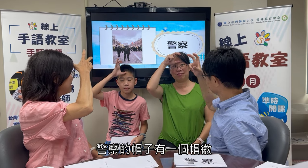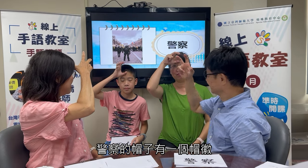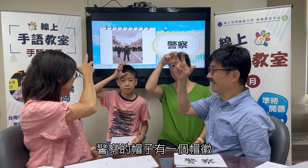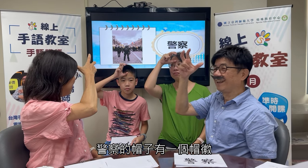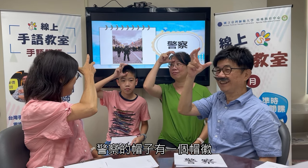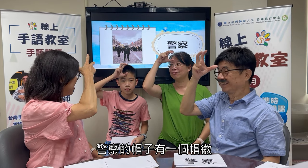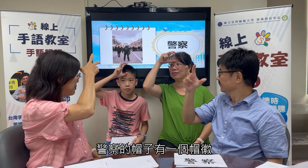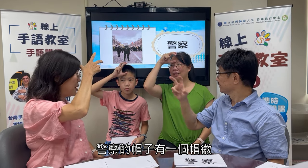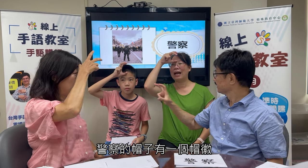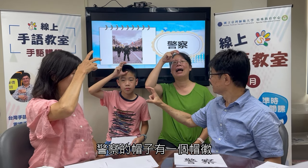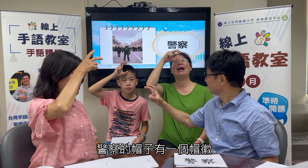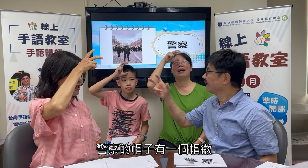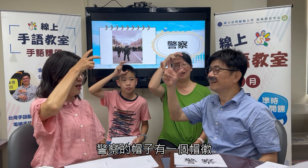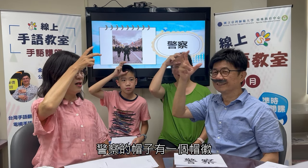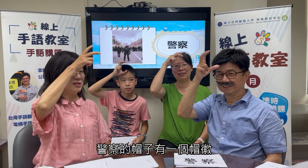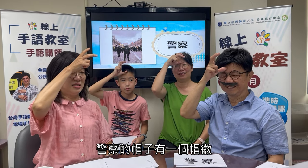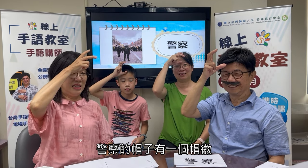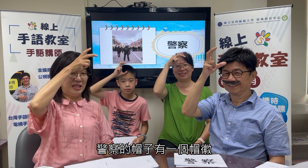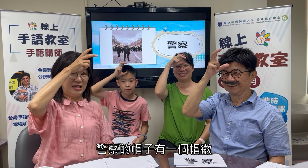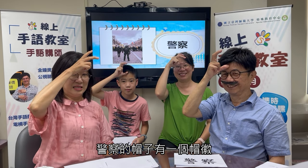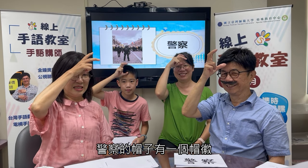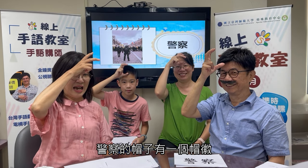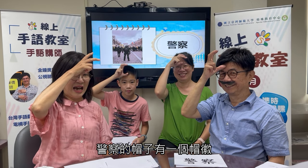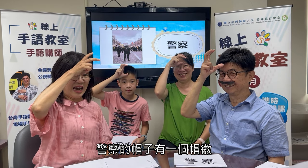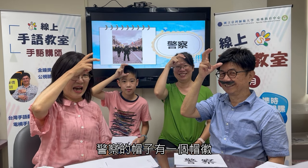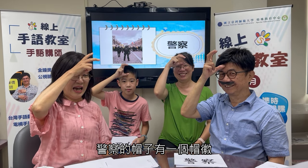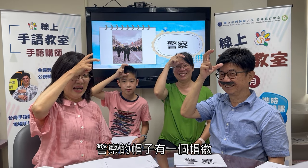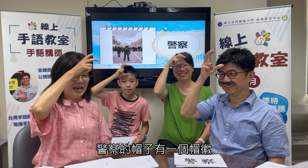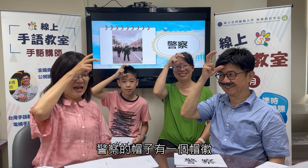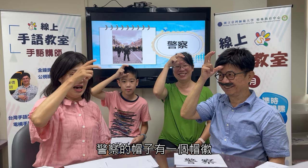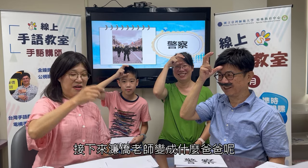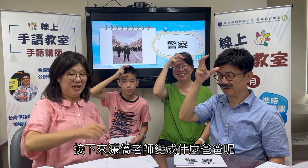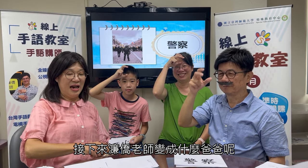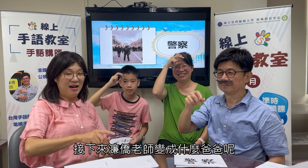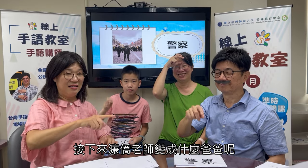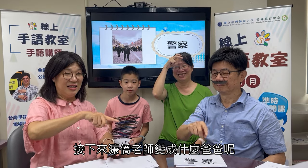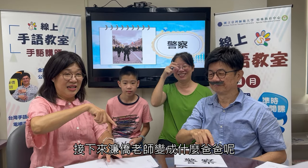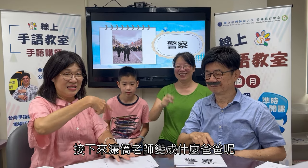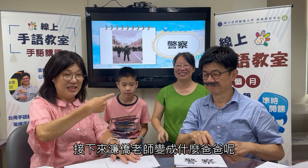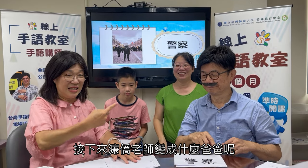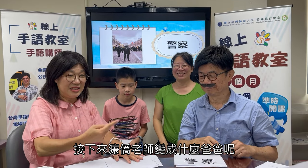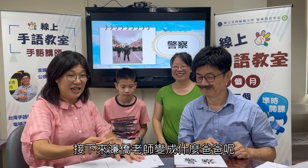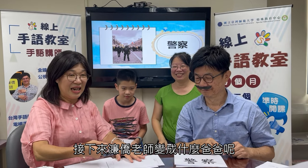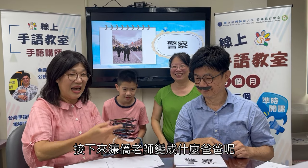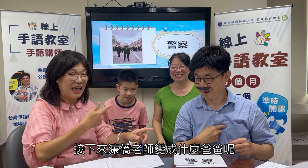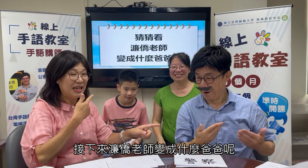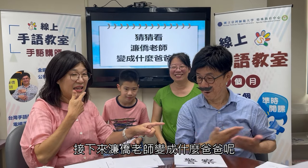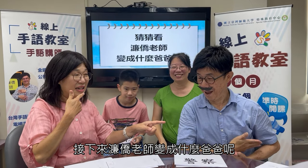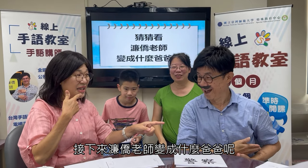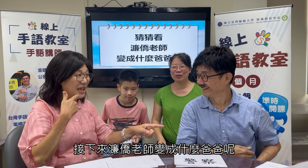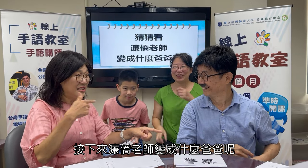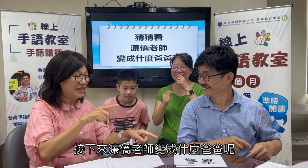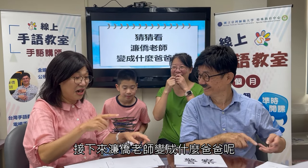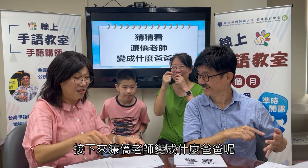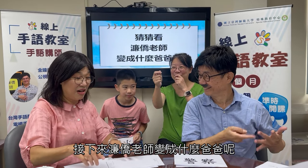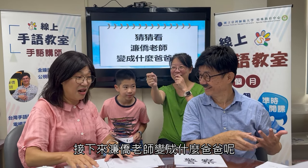前有一个帽徽，警察，好，很好。接下来，连桥老